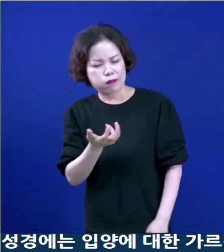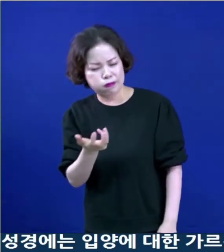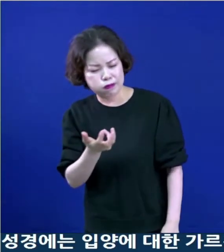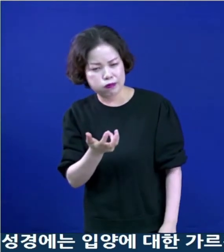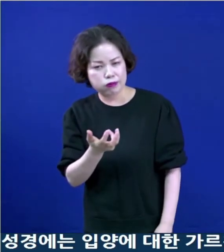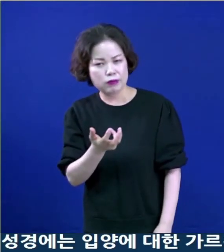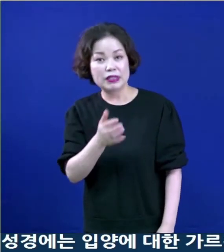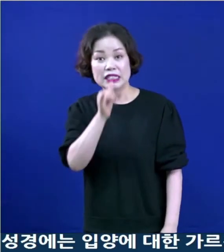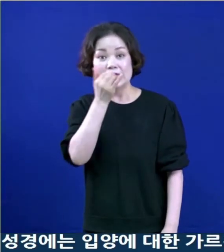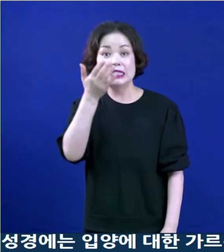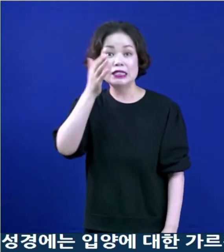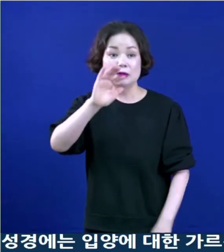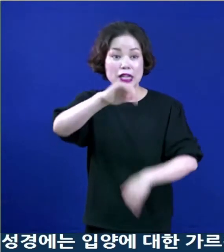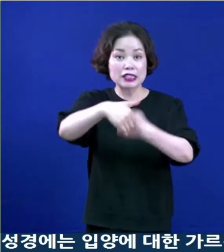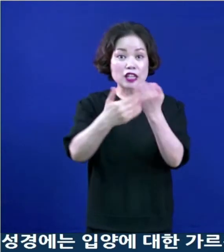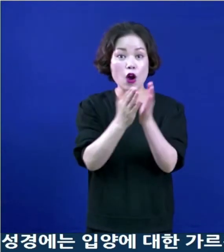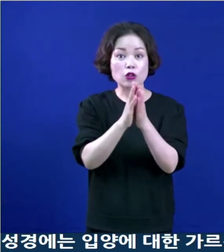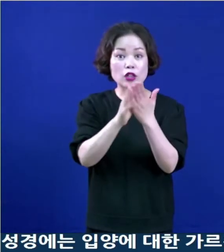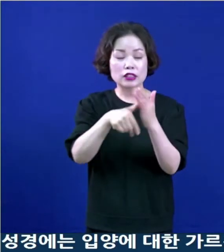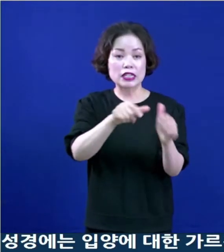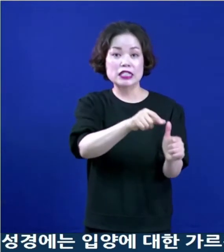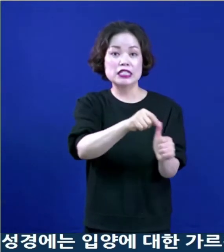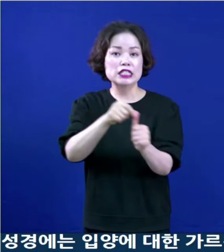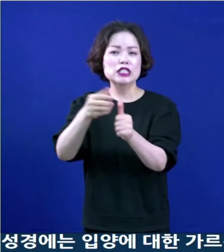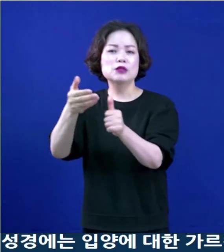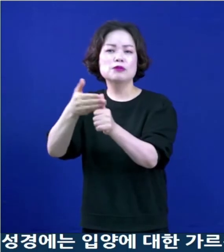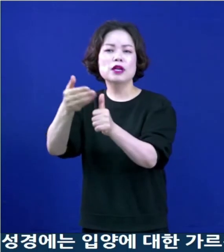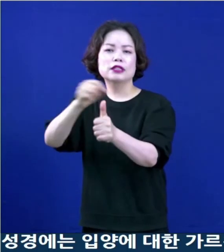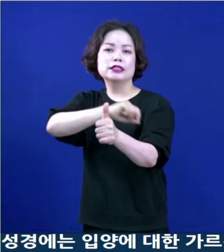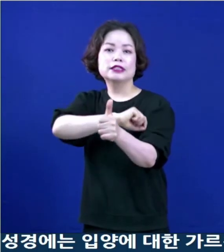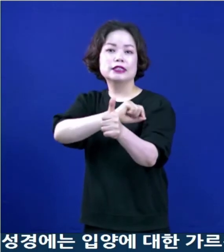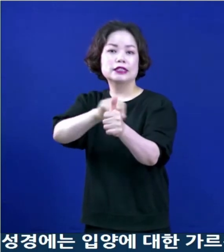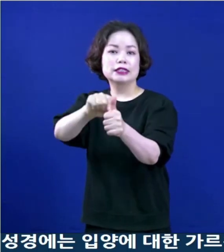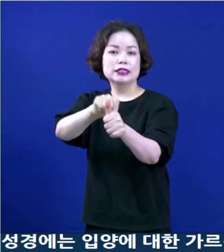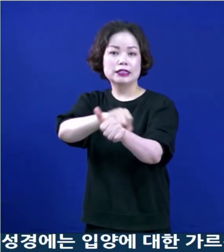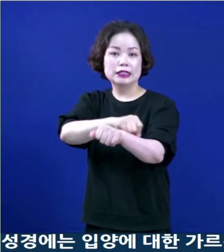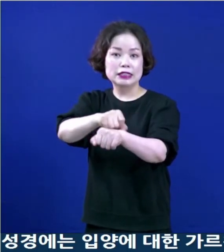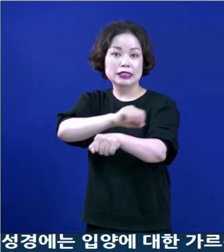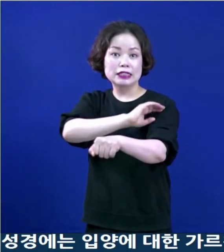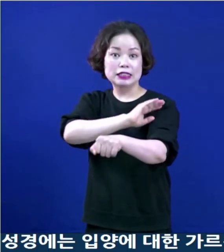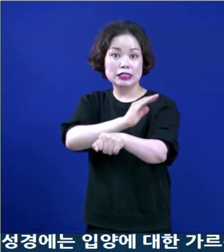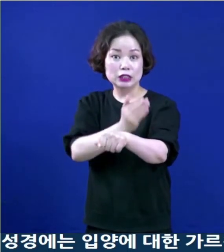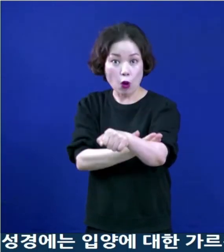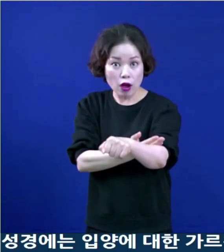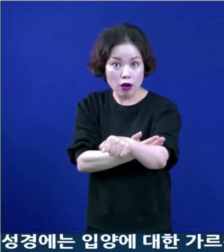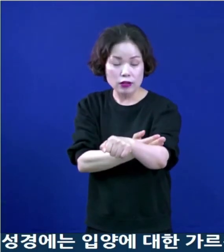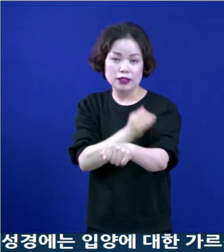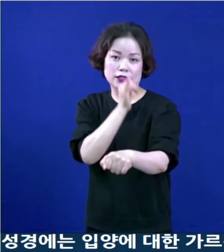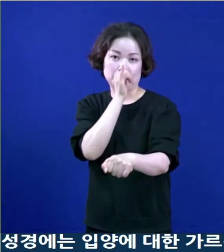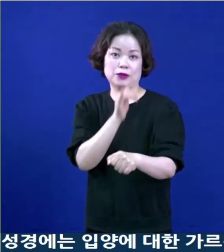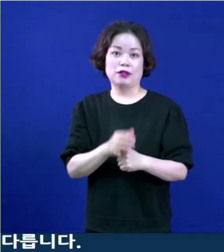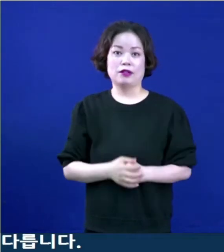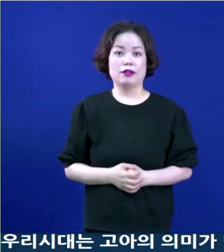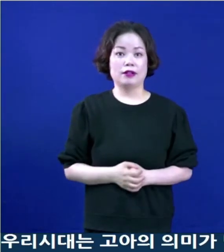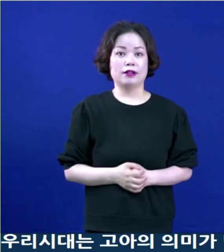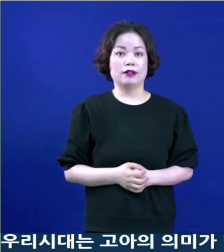용어이지만 성경시대의 입양이라는 것은 특권이죠. 정말 특권입니다.